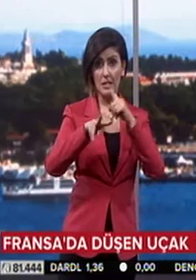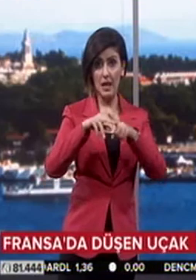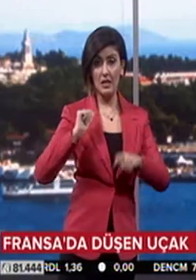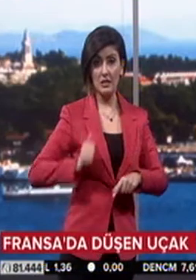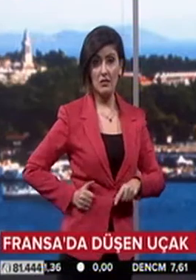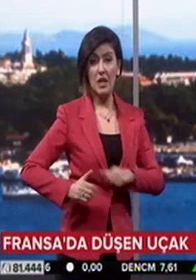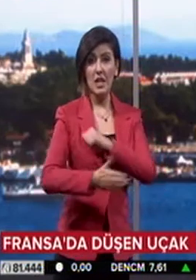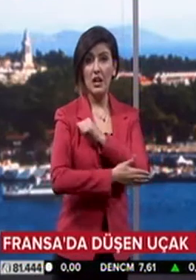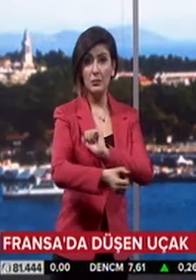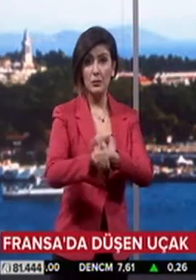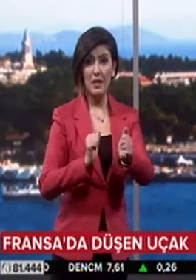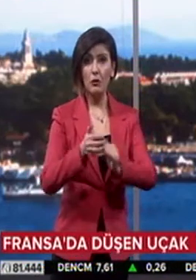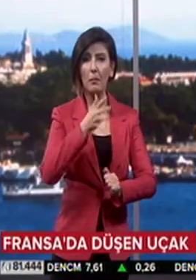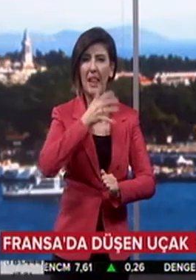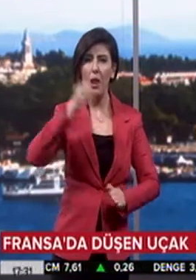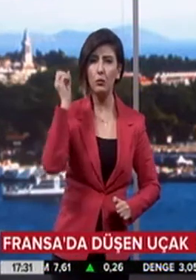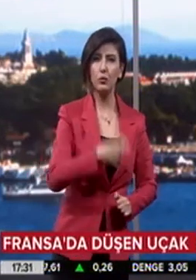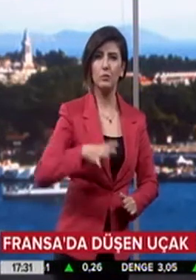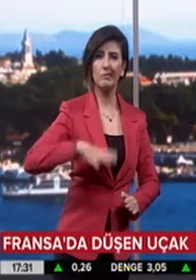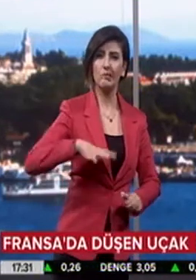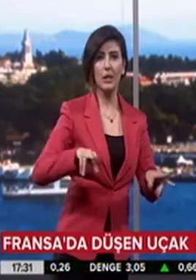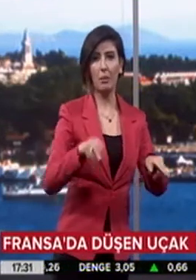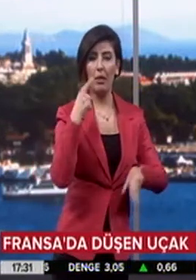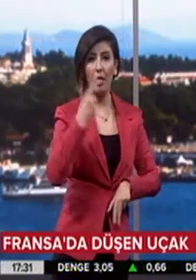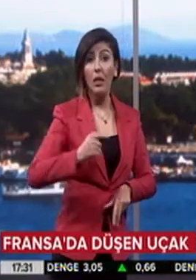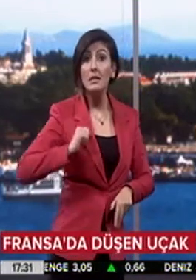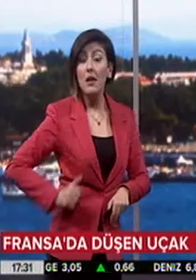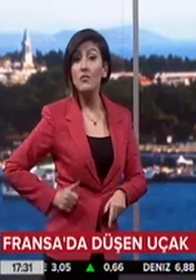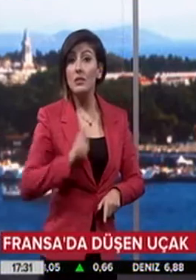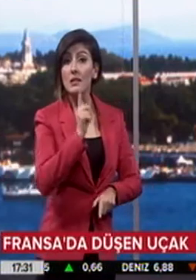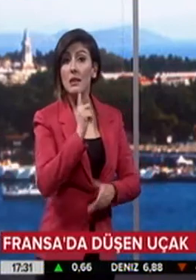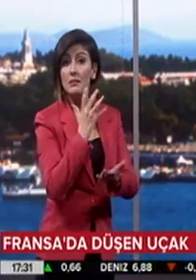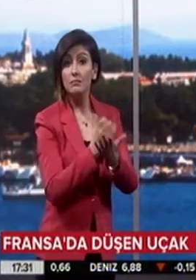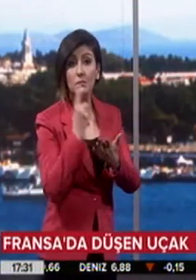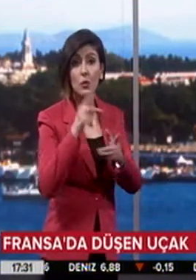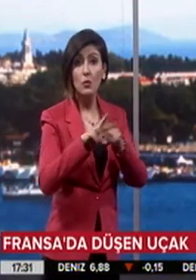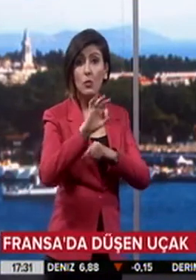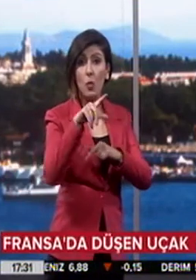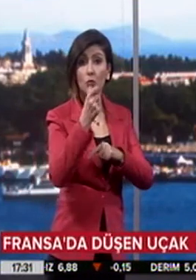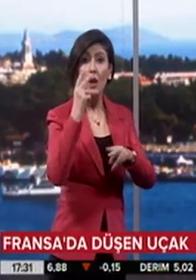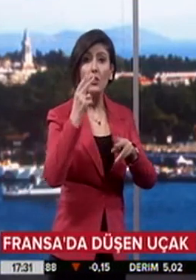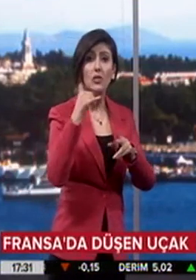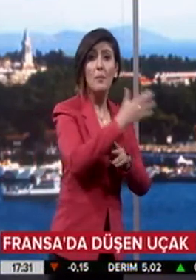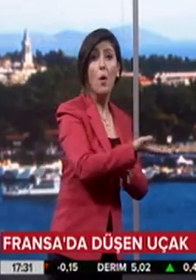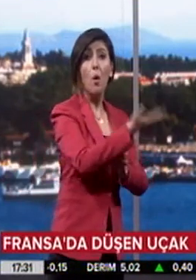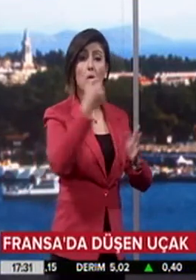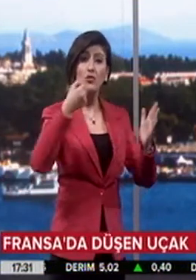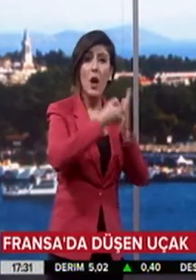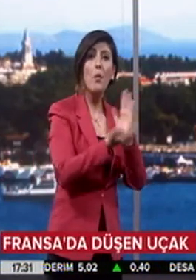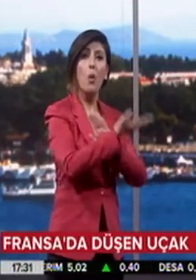düşürmüş göründüğünü söyledi. Savcı ses kayıtlarına göre yolcuların çarpmadan hemen önce çığlık attıklarını kaydetti.